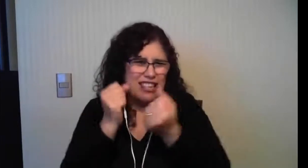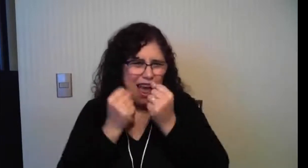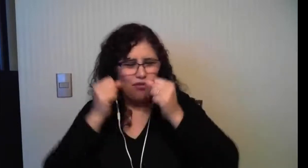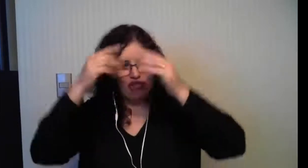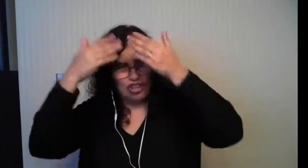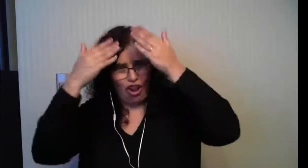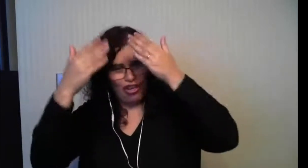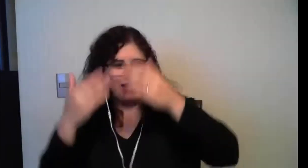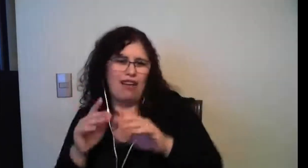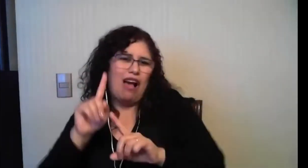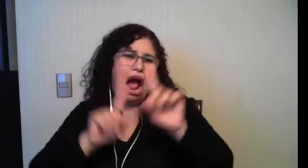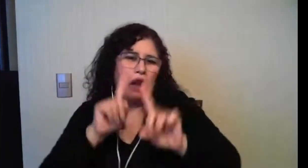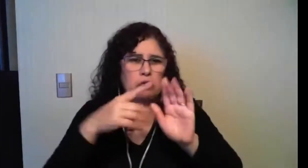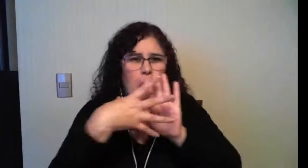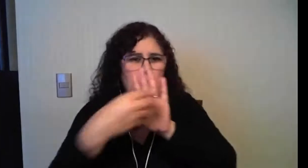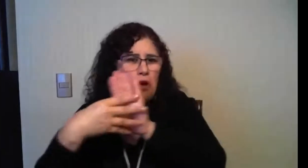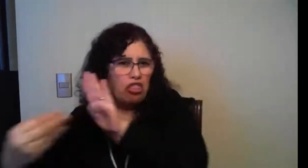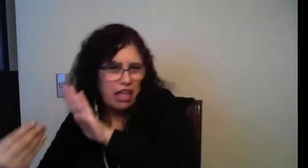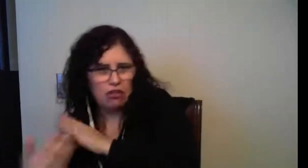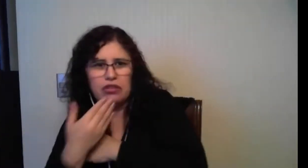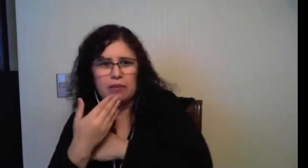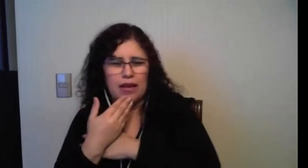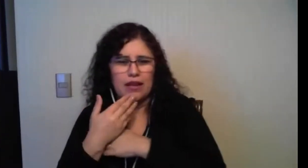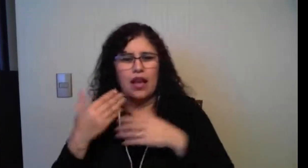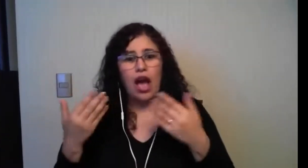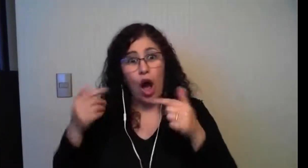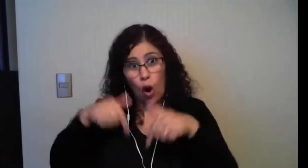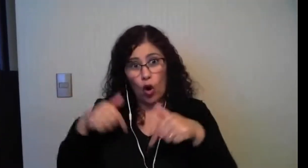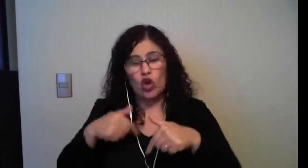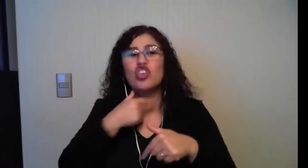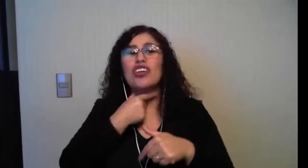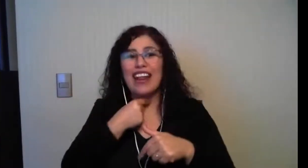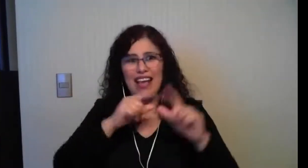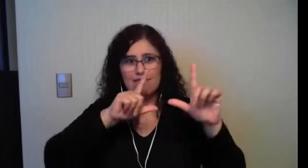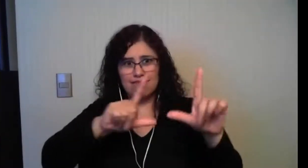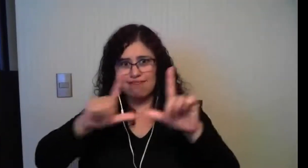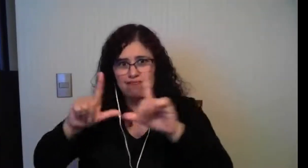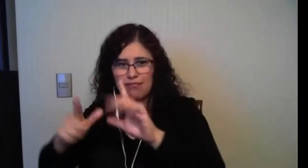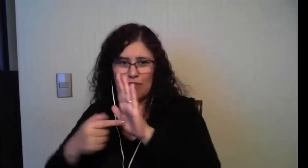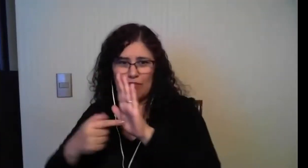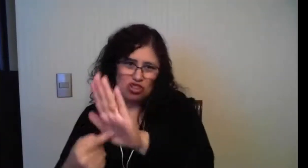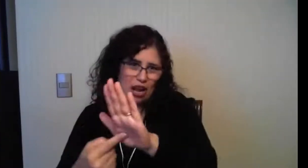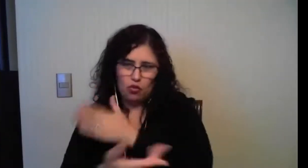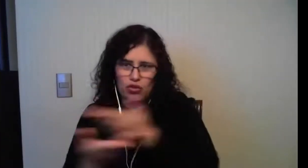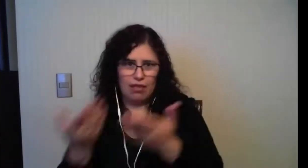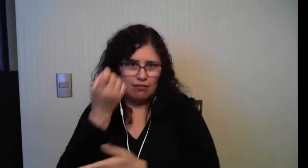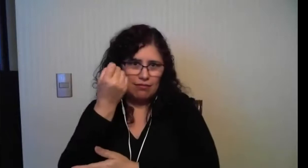algunos modelos también, ¿ya? Hoy día he querido utilizar arte imágenes porque con la imagen uno puede entender bien, ¿ya?